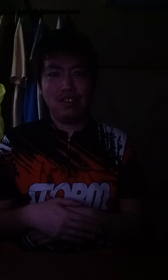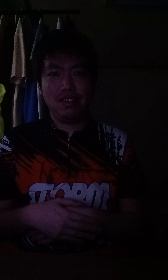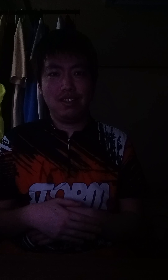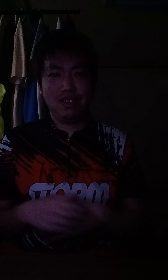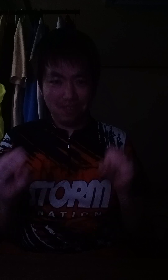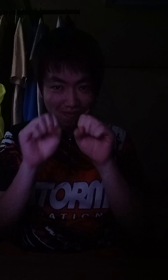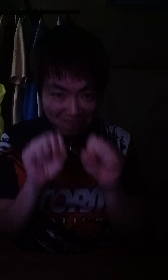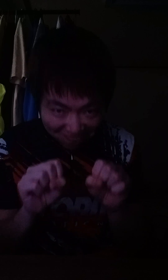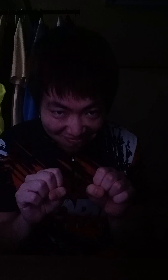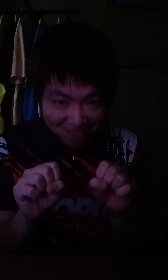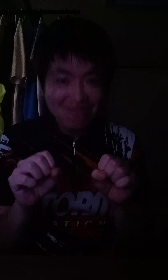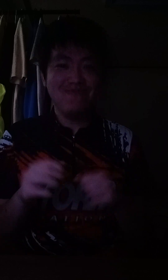안녕하세요.